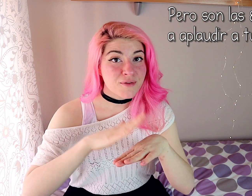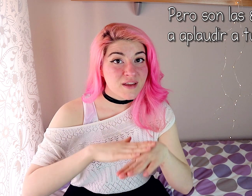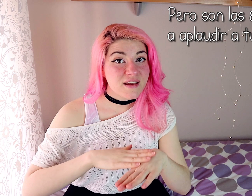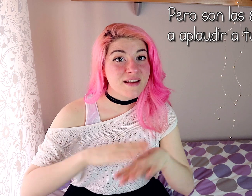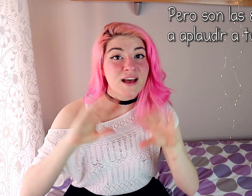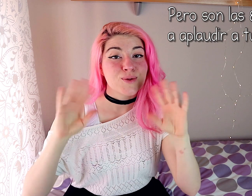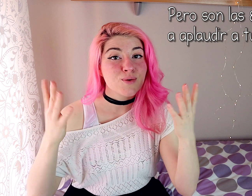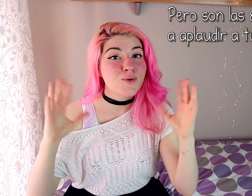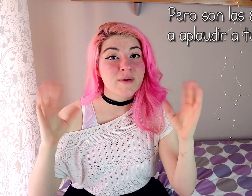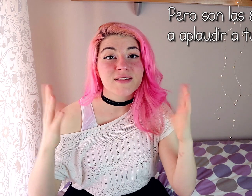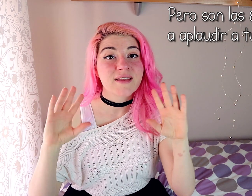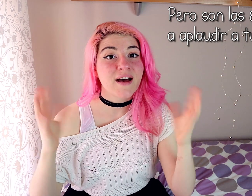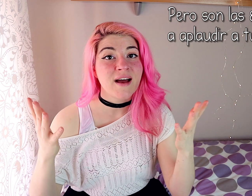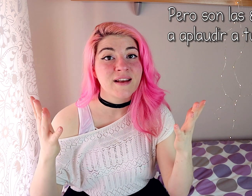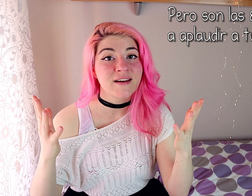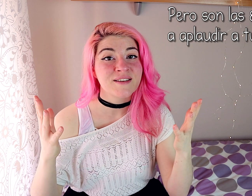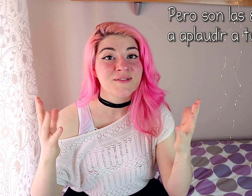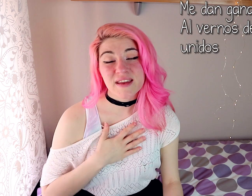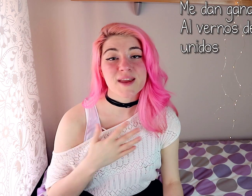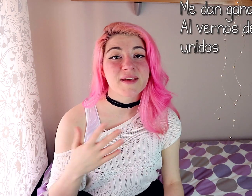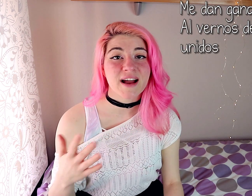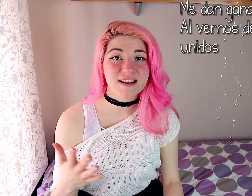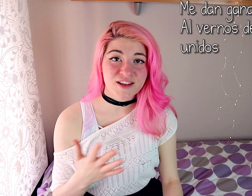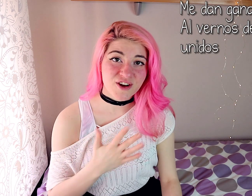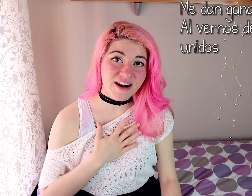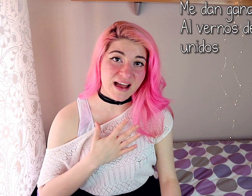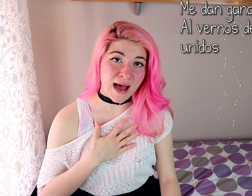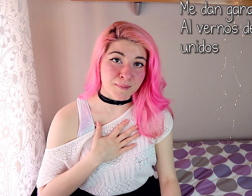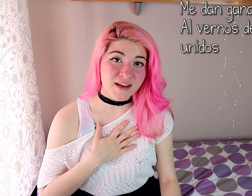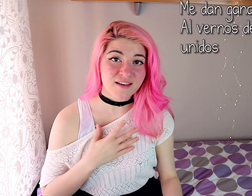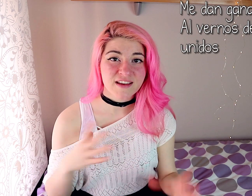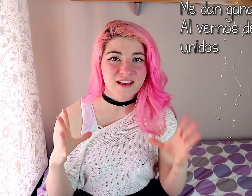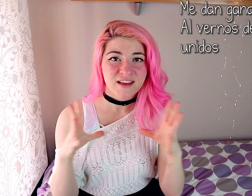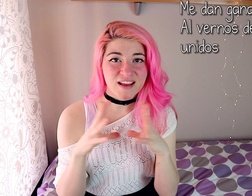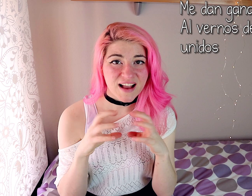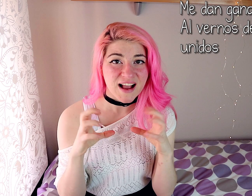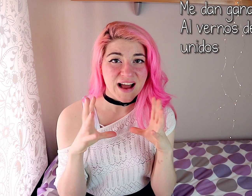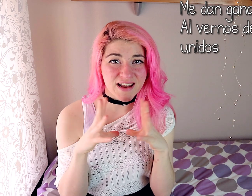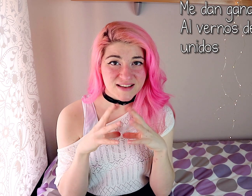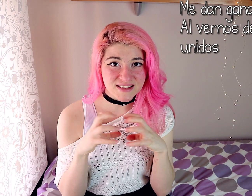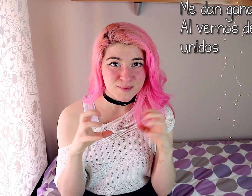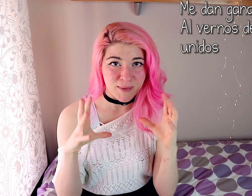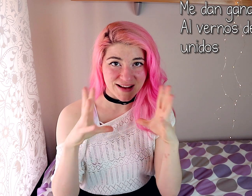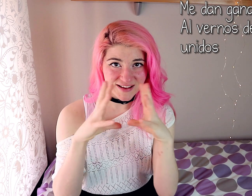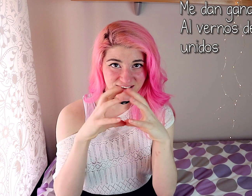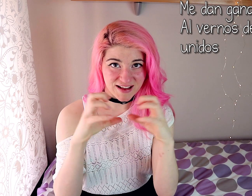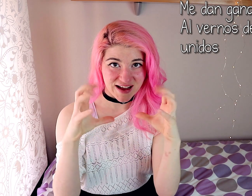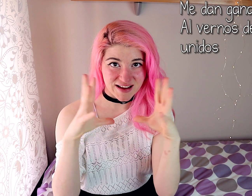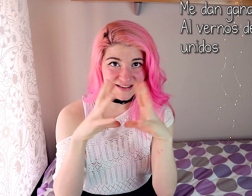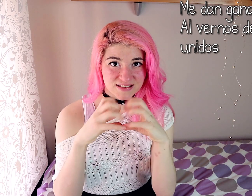Aplaudir a tu ventana. Y me dan ganas de llorar a mí. Ganas, ¿vale? Ganas.